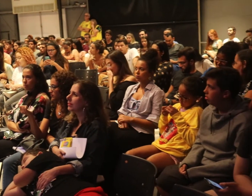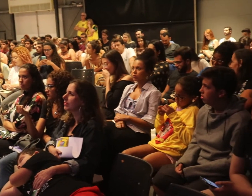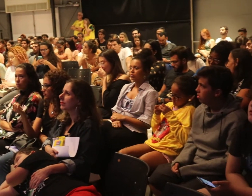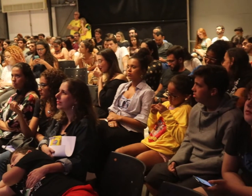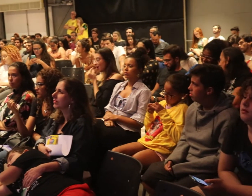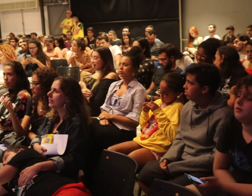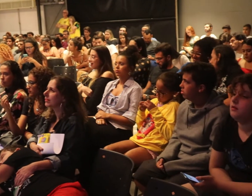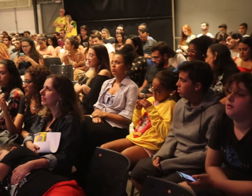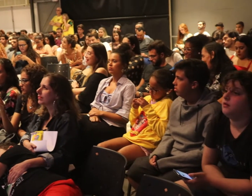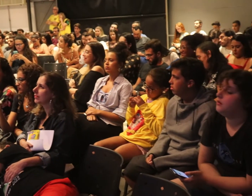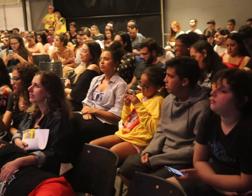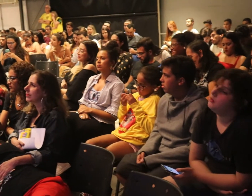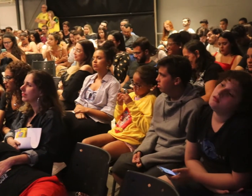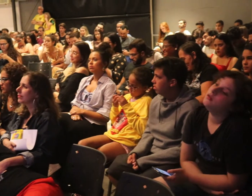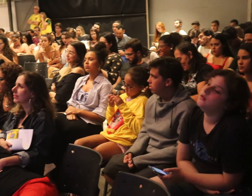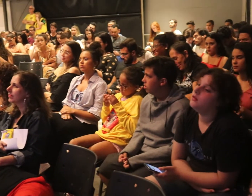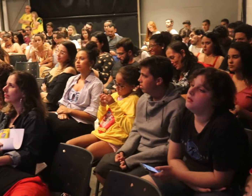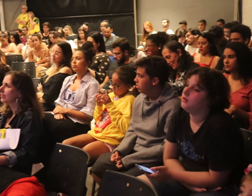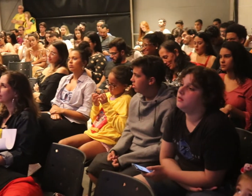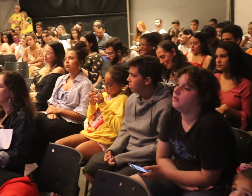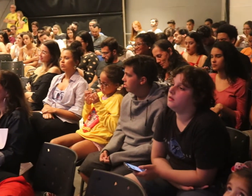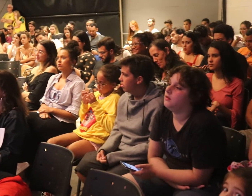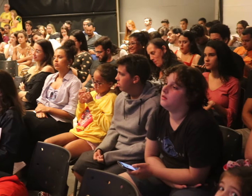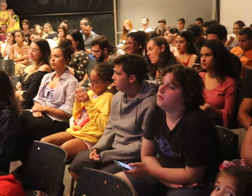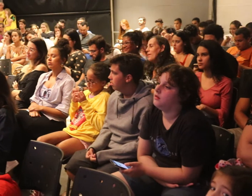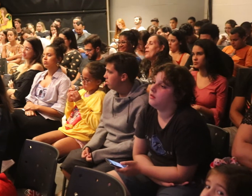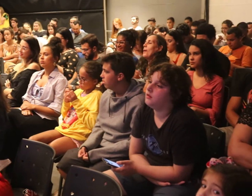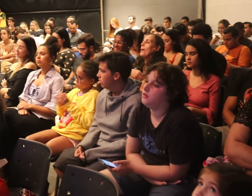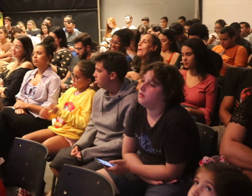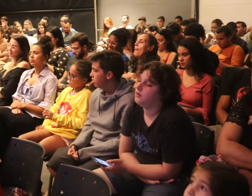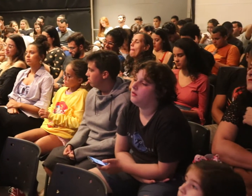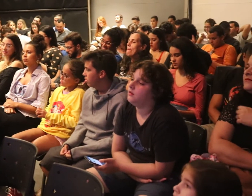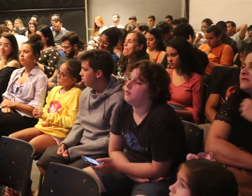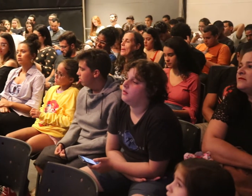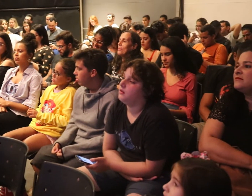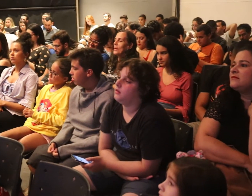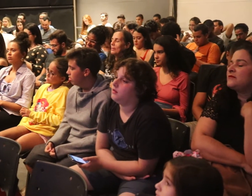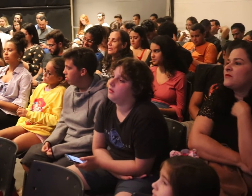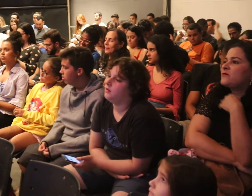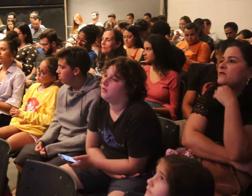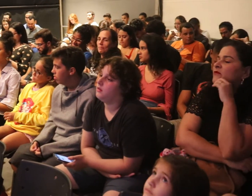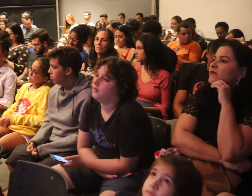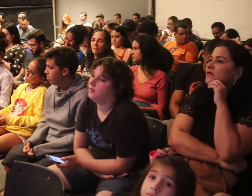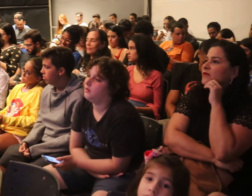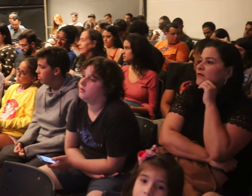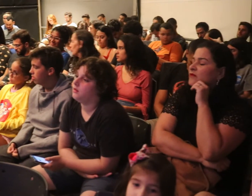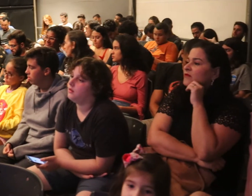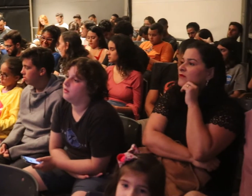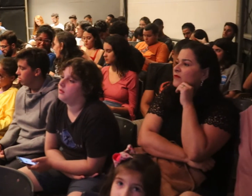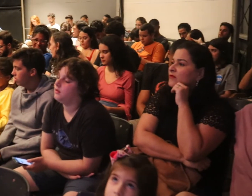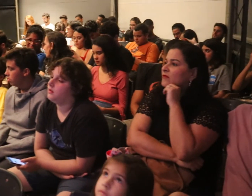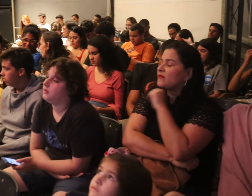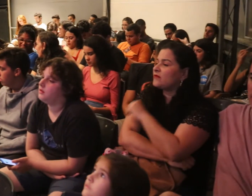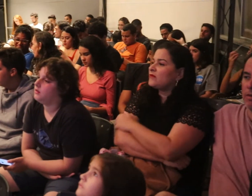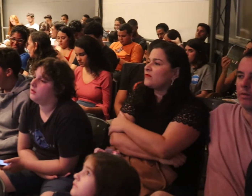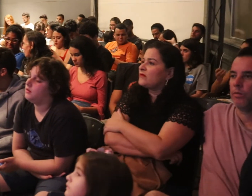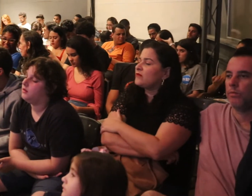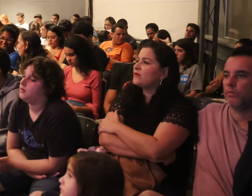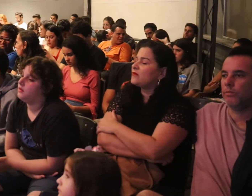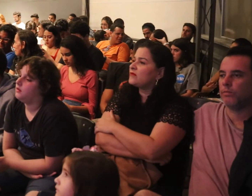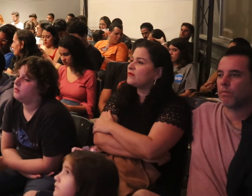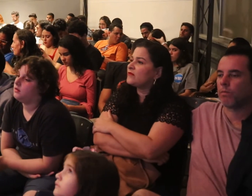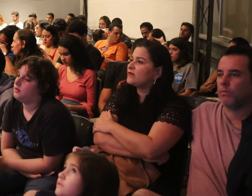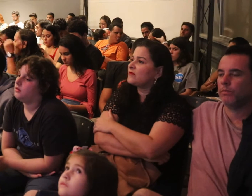quando colocada no lugar correto. A nossa fé só tem sentido quando é colocada no lugar correto. Paulo